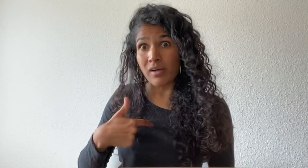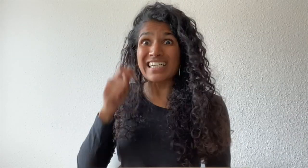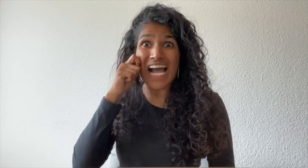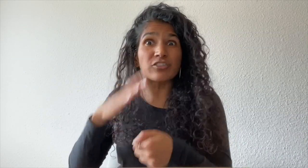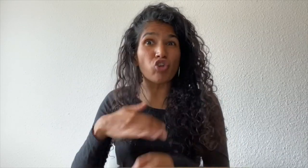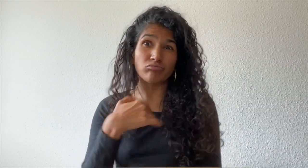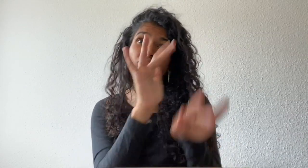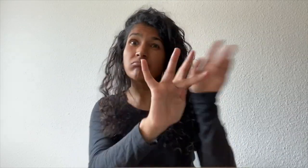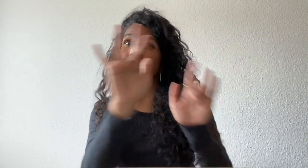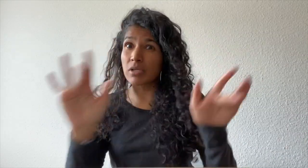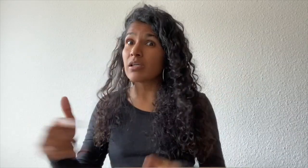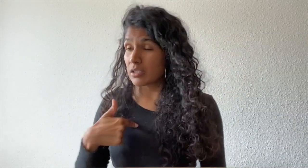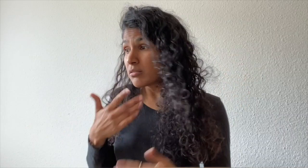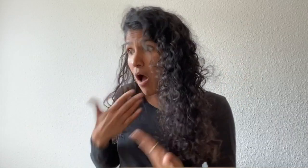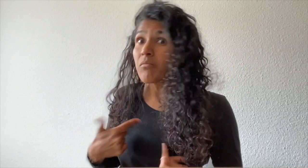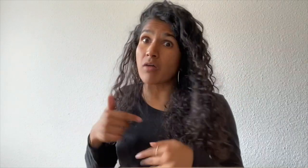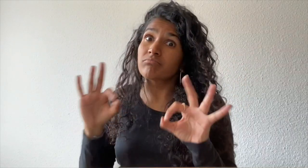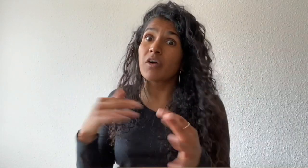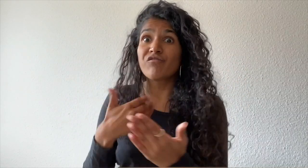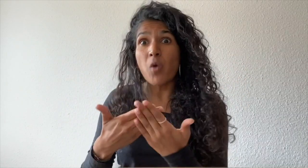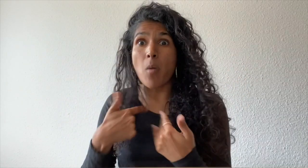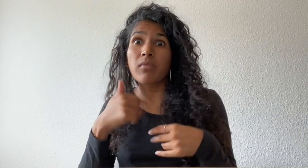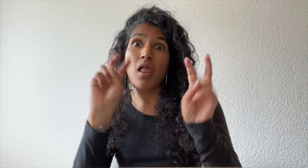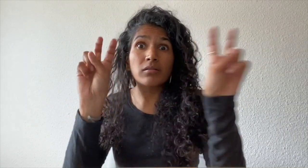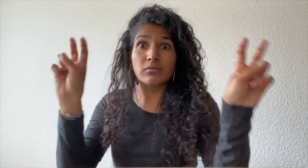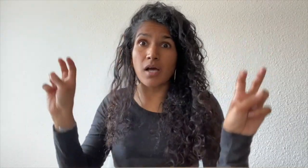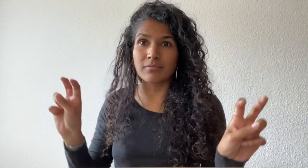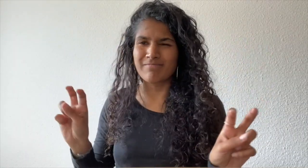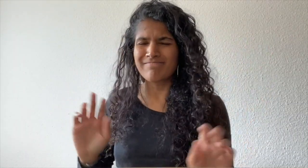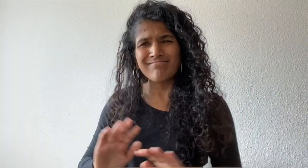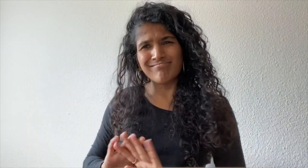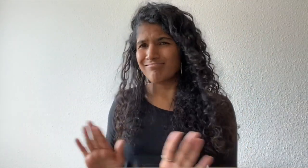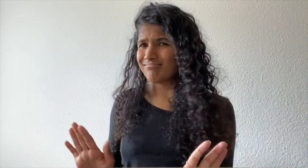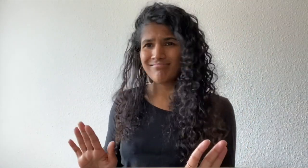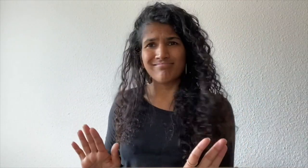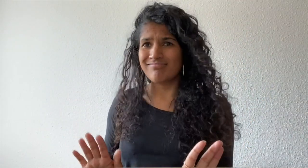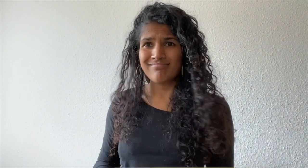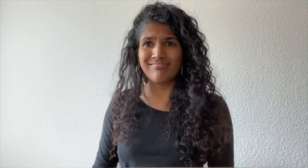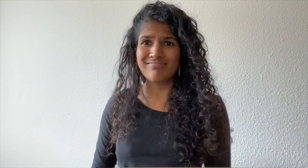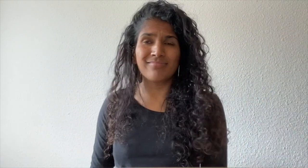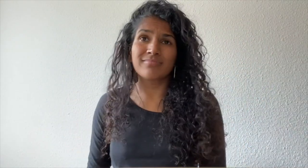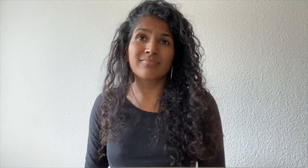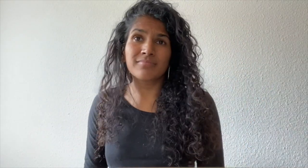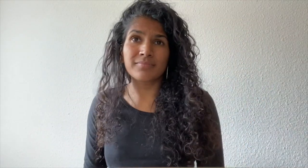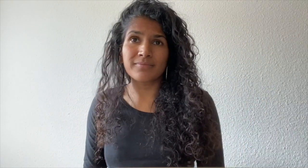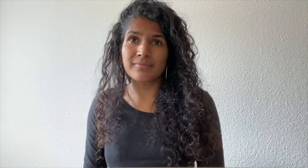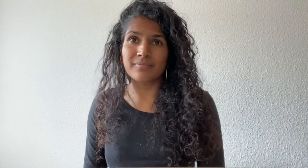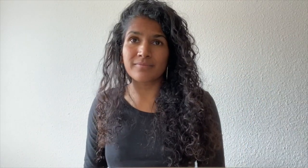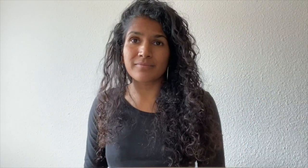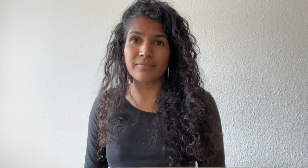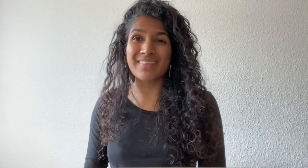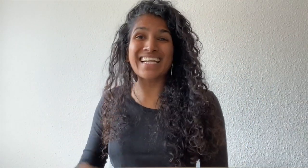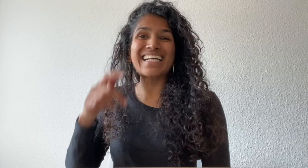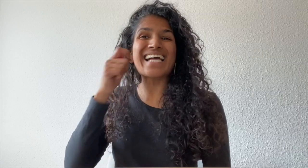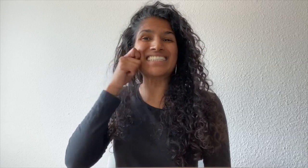Verlange bitte keine ergebene Dankbarkeit dafür, dass du dich rassismuskritisch fortbilden willst.